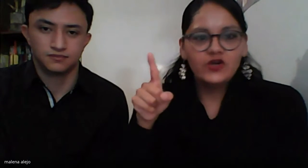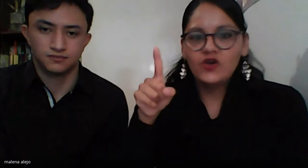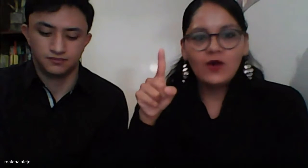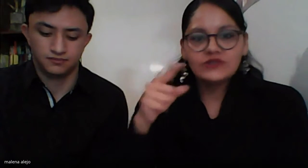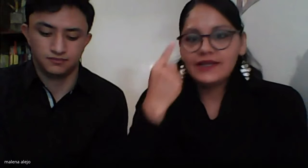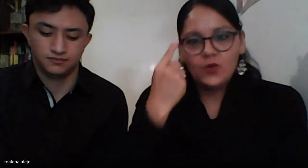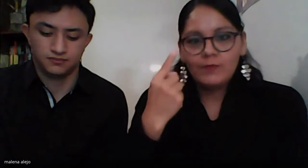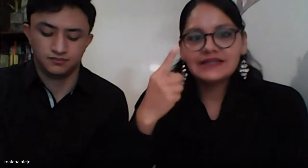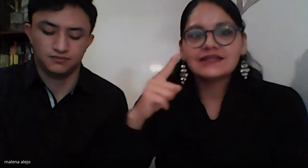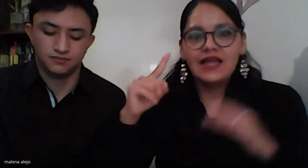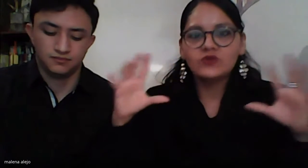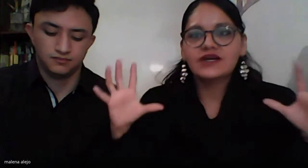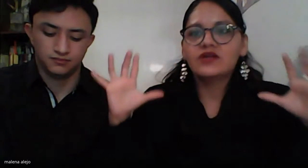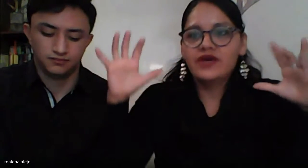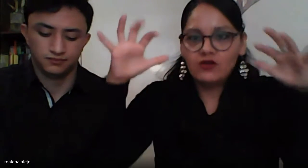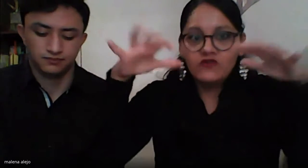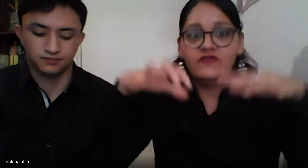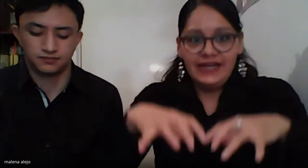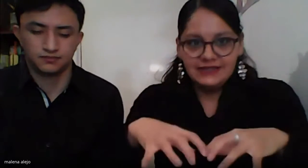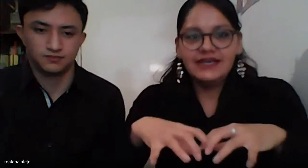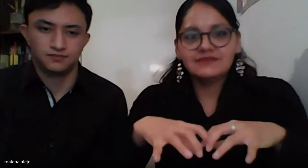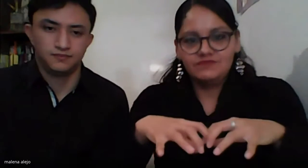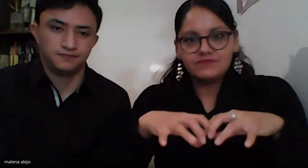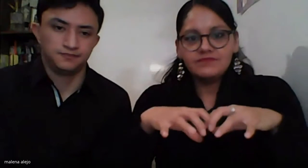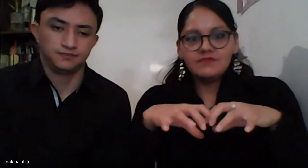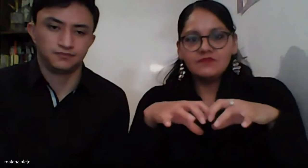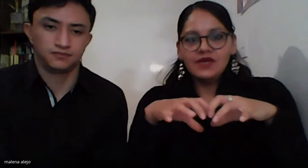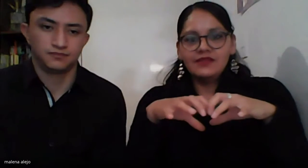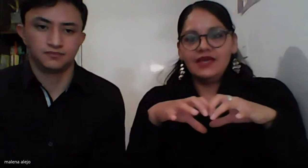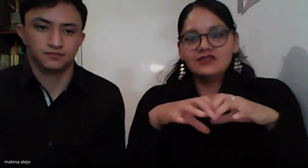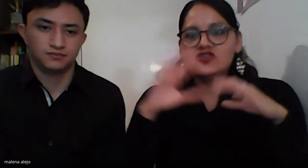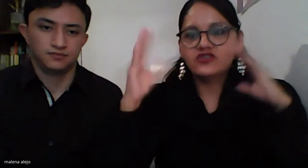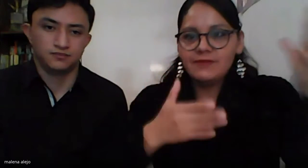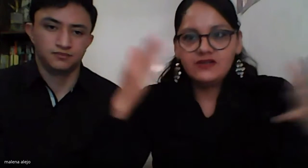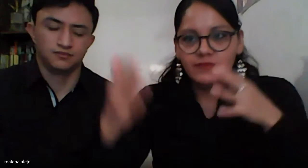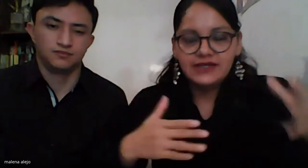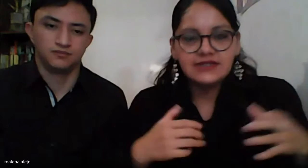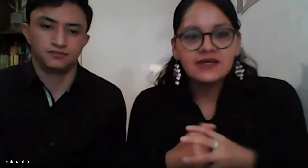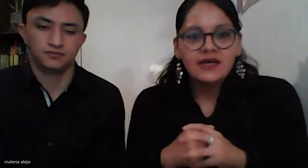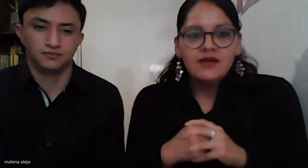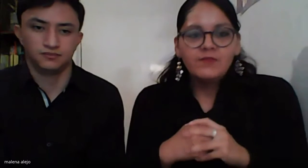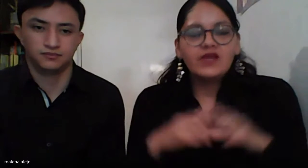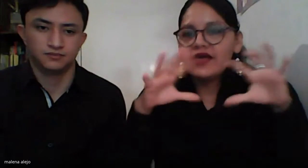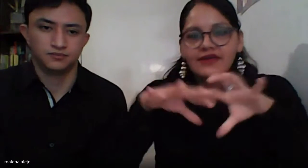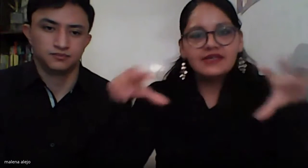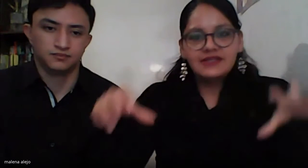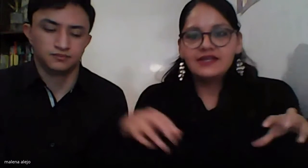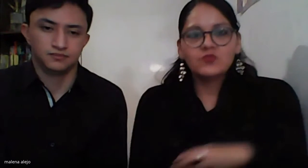no la usan en un país. La usan cuando hay conferencias de sordos de varios países, pero cada quien tiene su